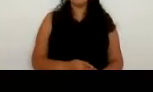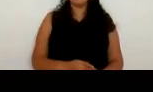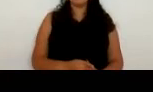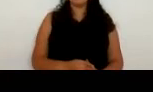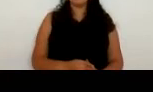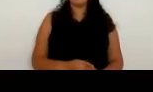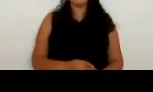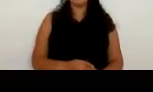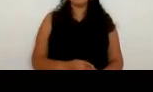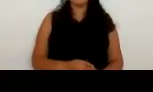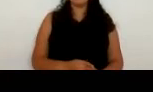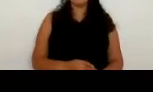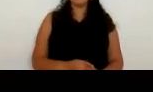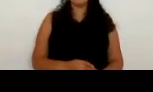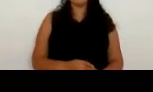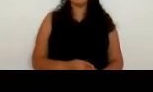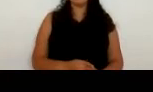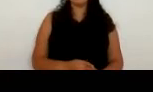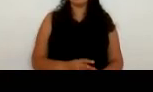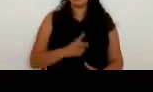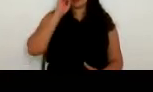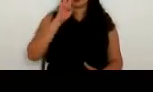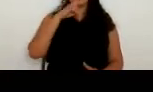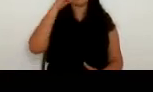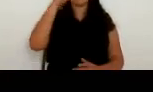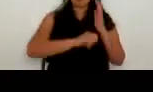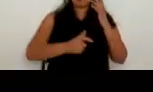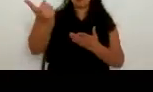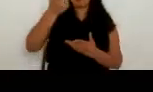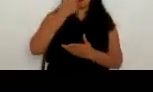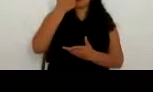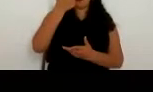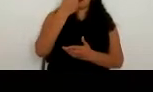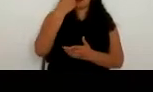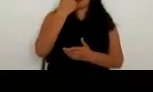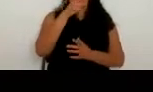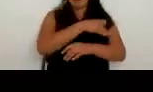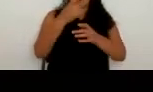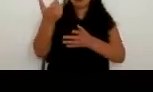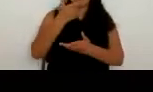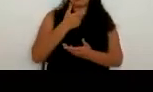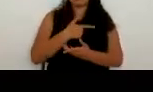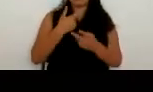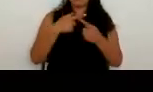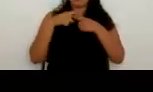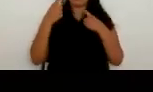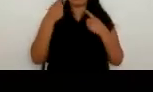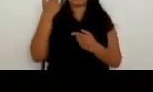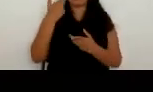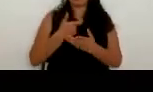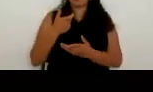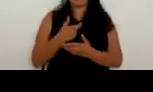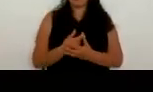y bueno vamos a ver por ejemplo el ingreso familiar mensual la variable del ingreso familiar mensual es